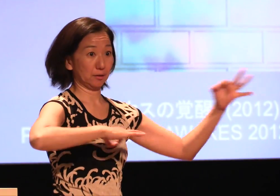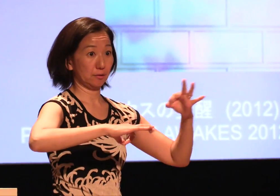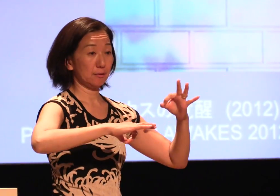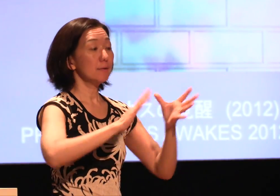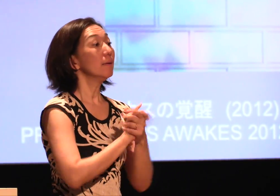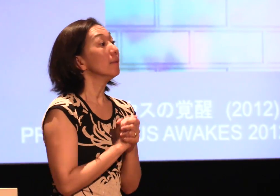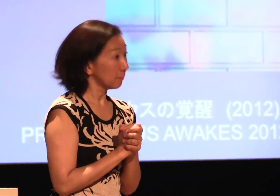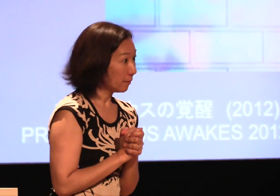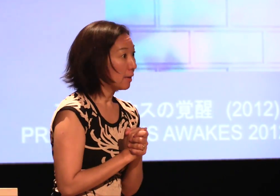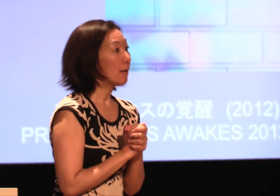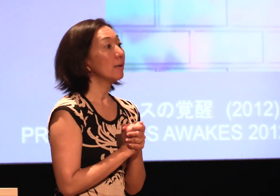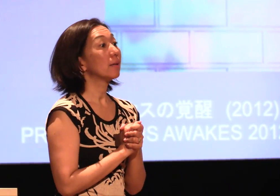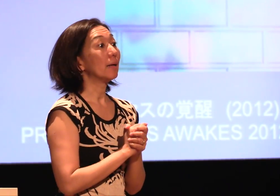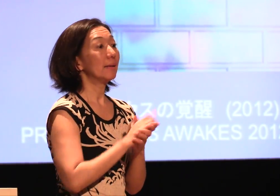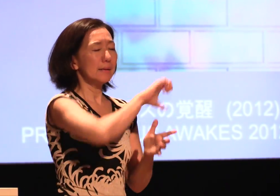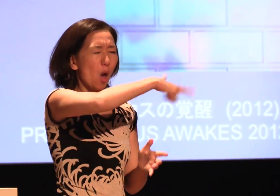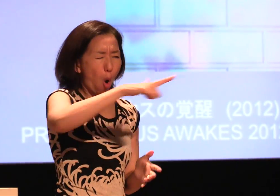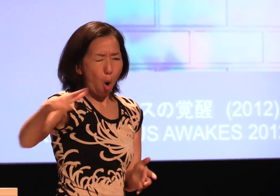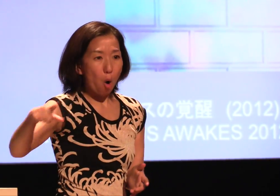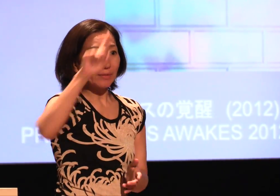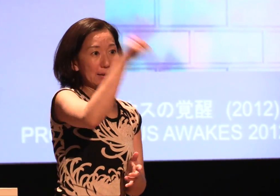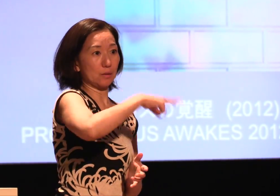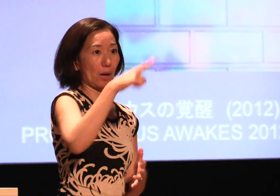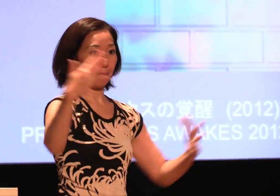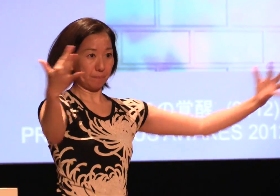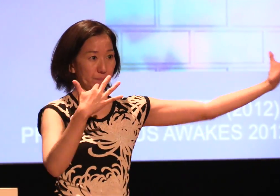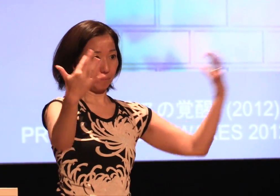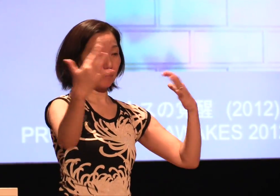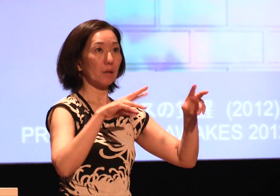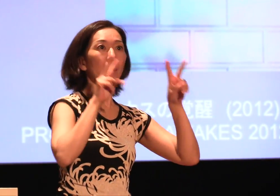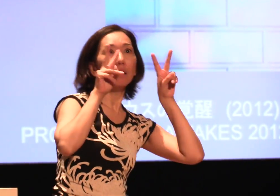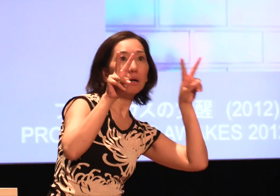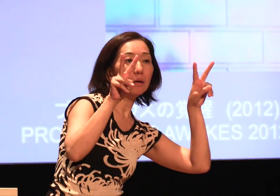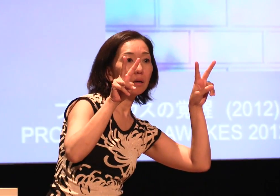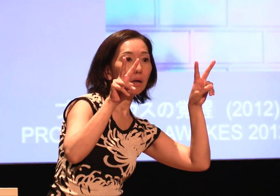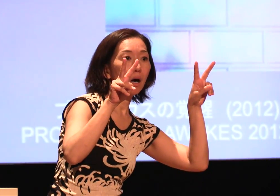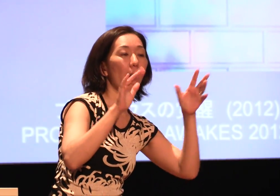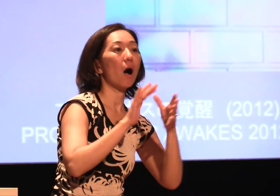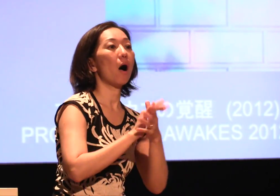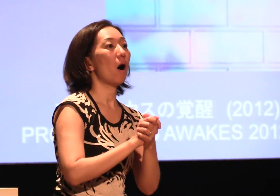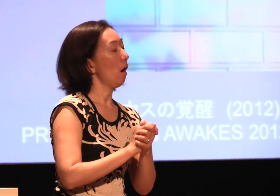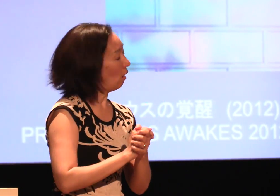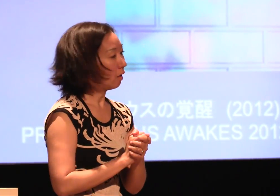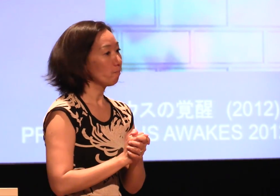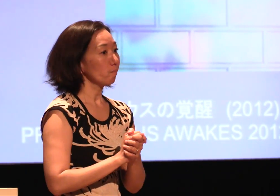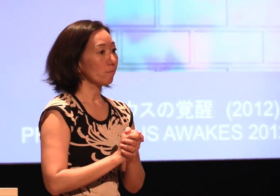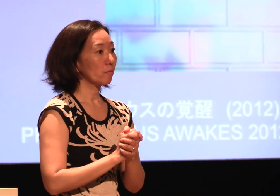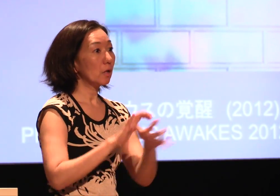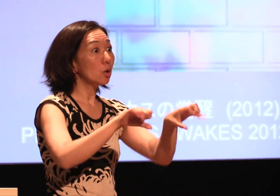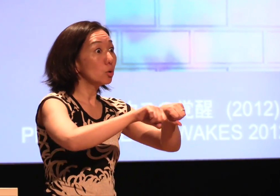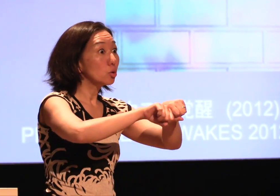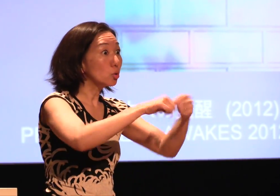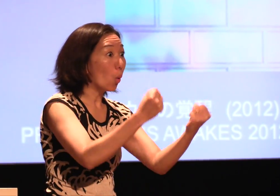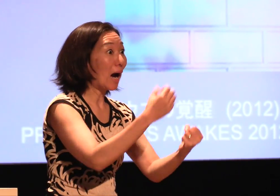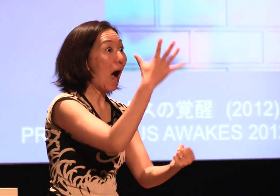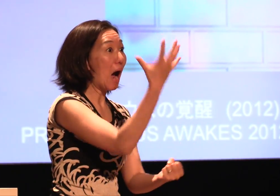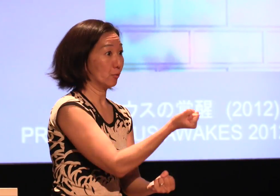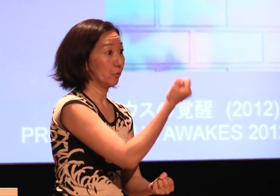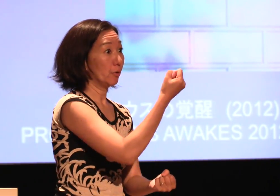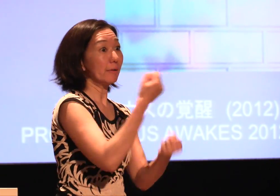パフォーマンス、これが公共の劇場のパフォーマンスです。いろいろな観客の方が見て、障害の